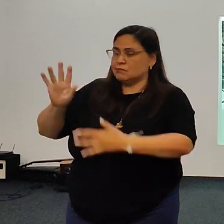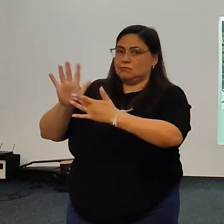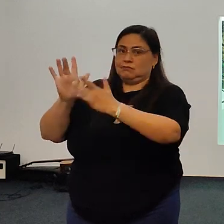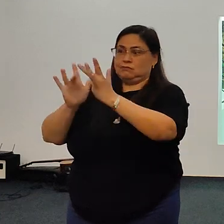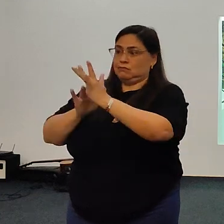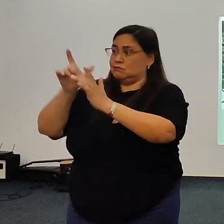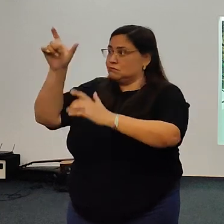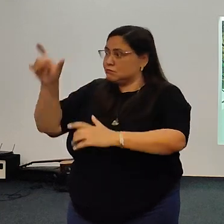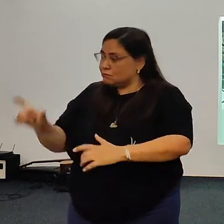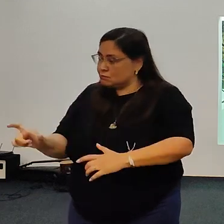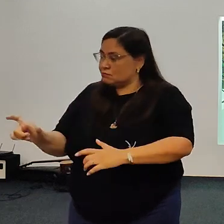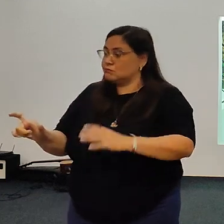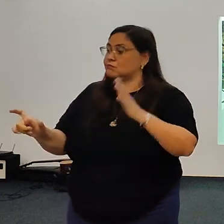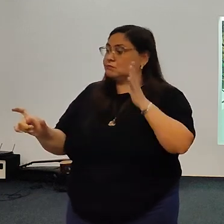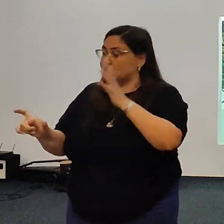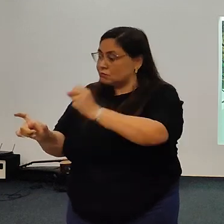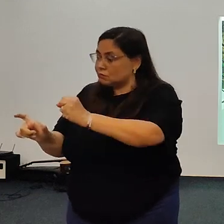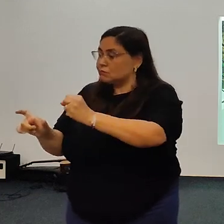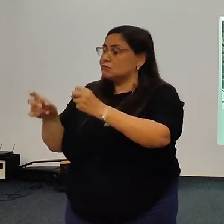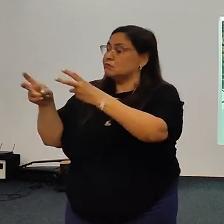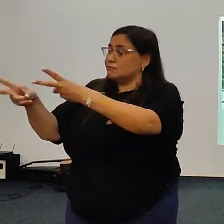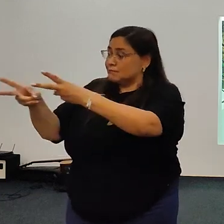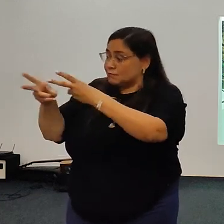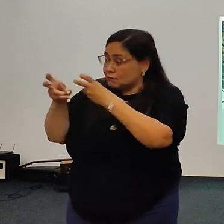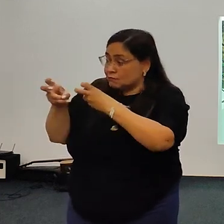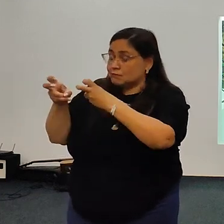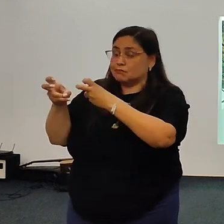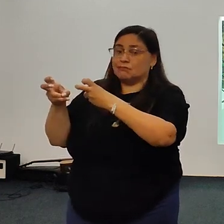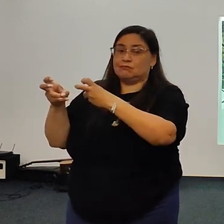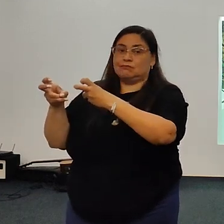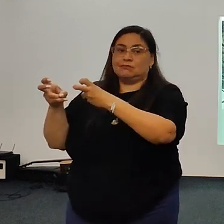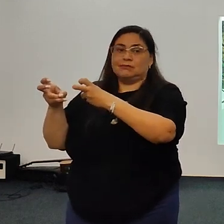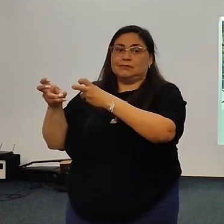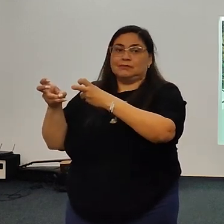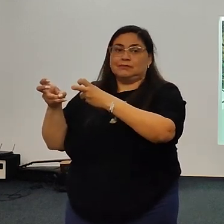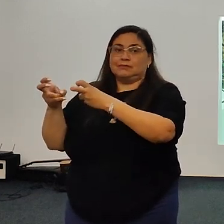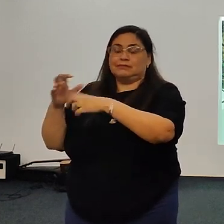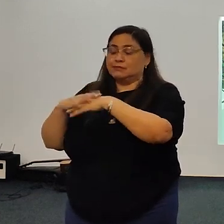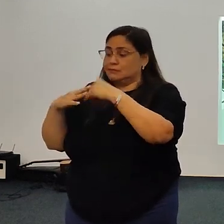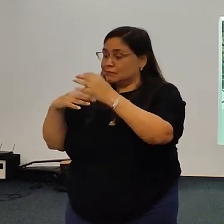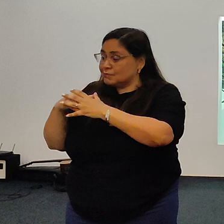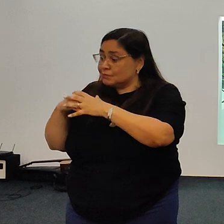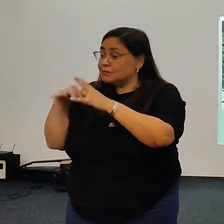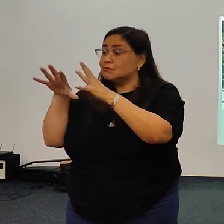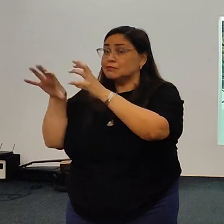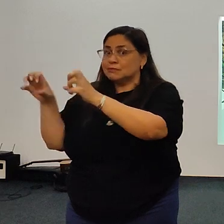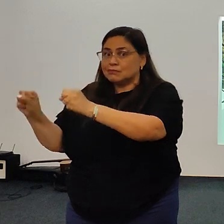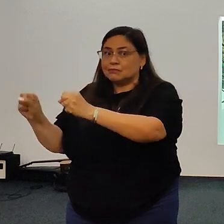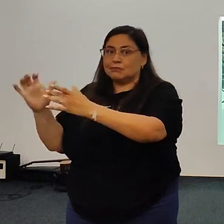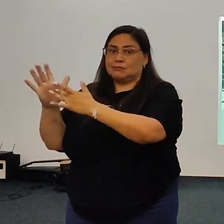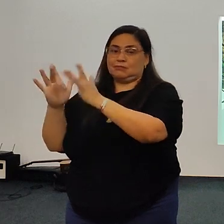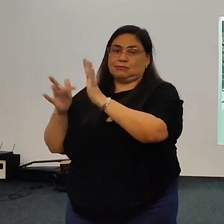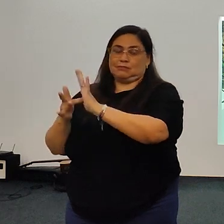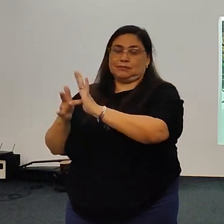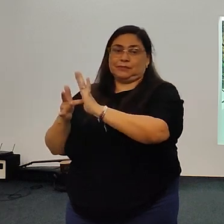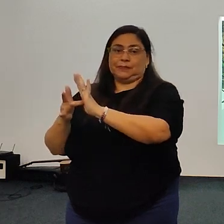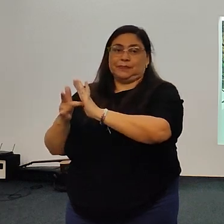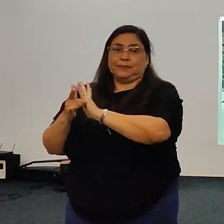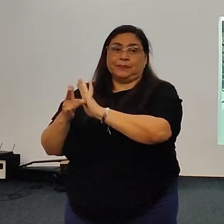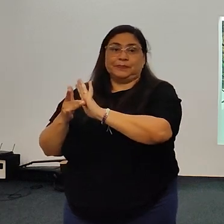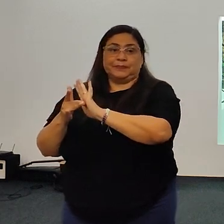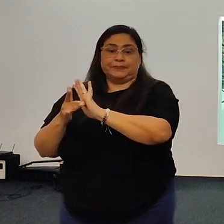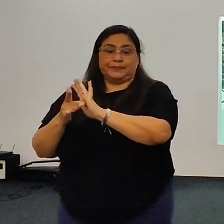os meus próprios olhos, ouvi com os meus próprios ouvidos e com as minhas próprias mãos eu apalpei.